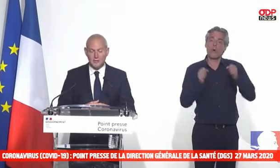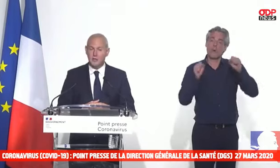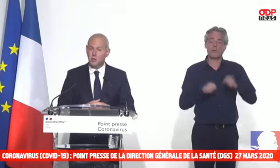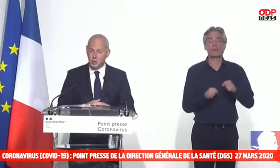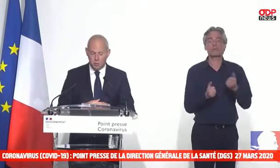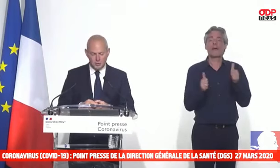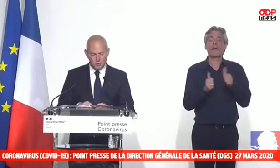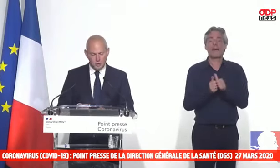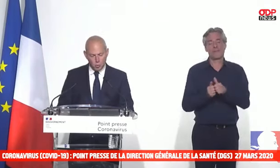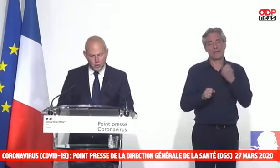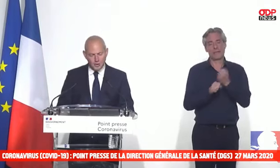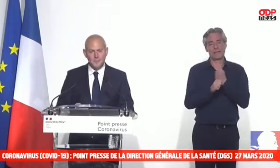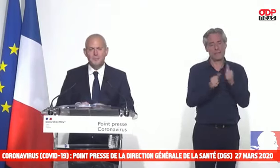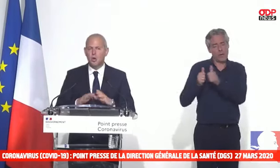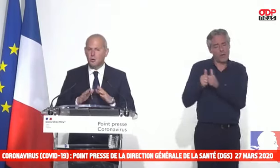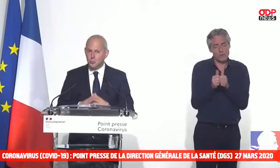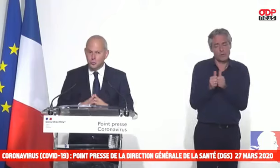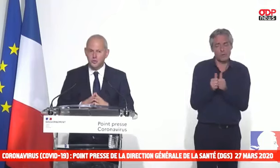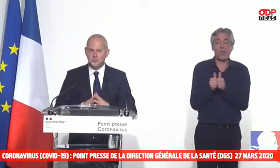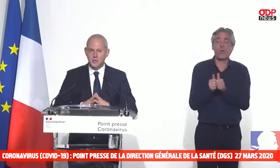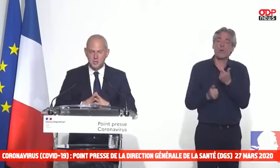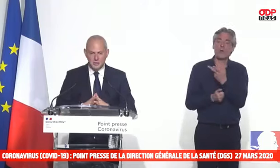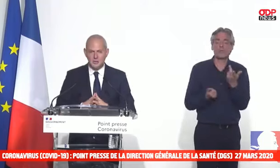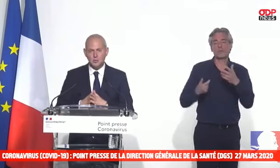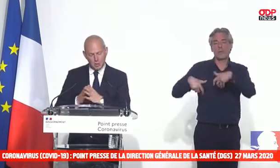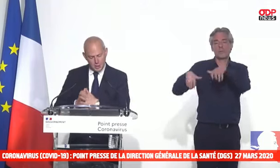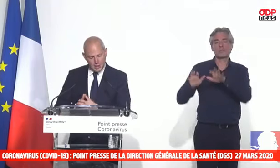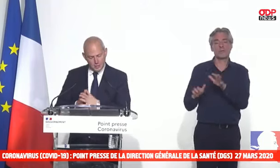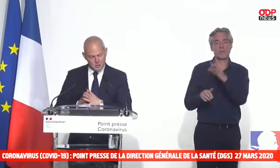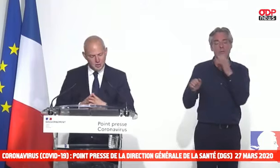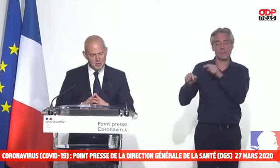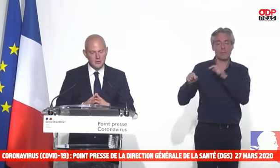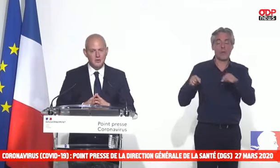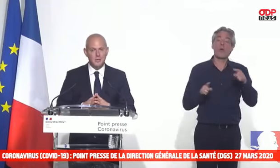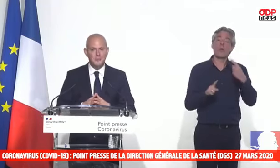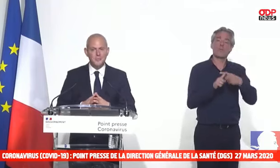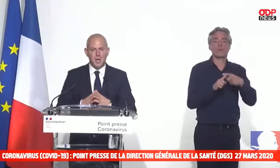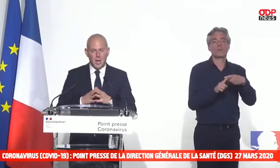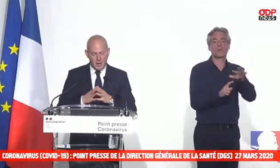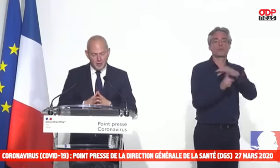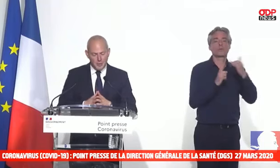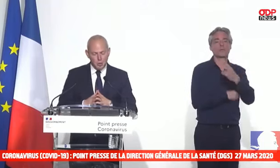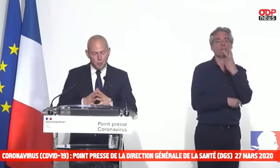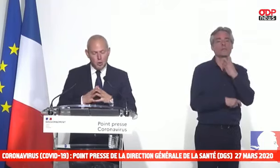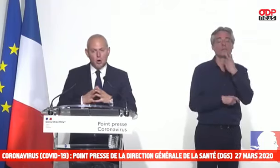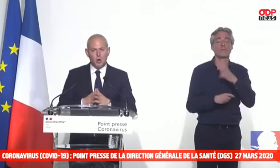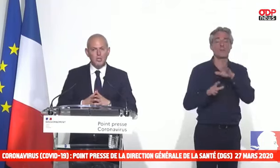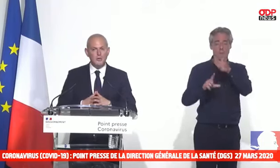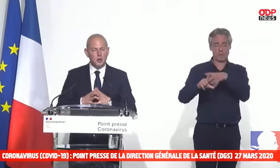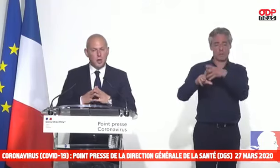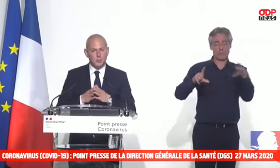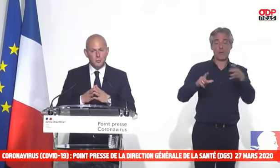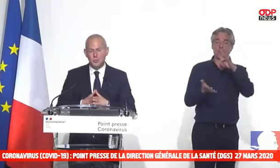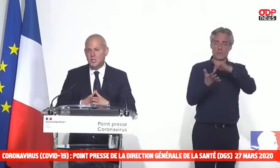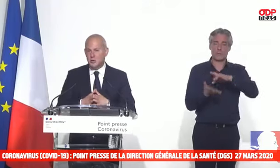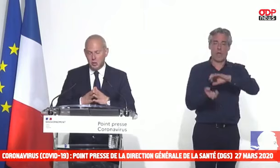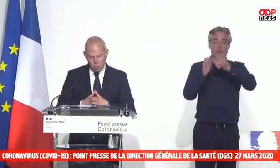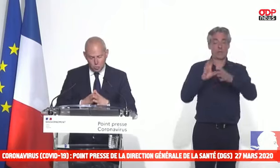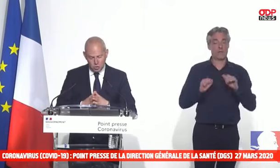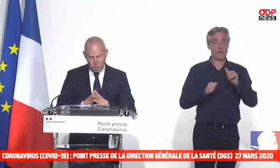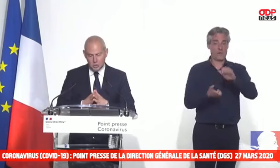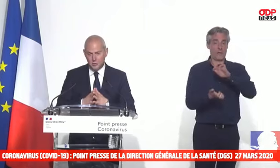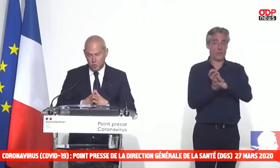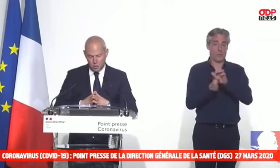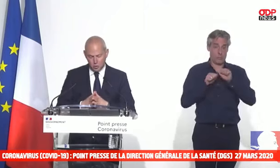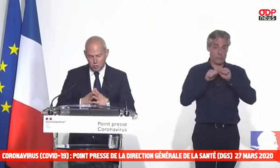possibles grâce à une collaboration étroite entre plusieurs administrations et la société civile. Un tableau de bord en ligne sera publié dans les